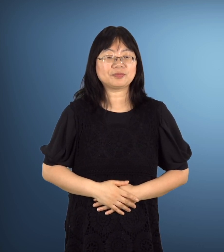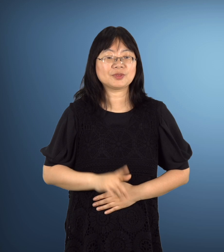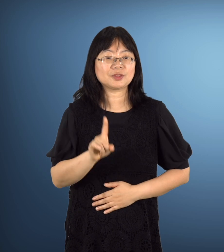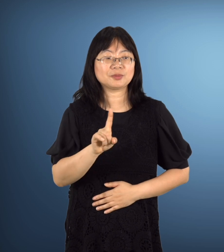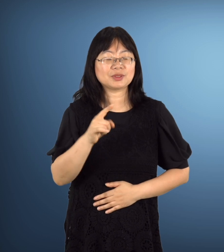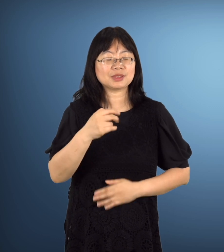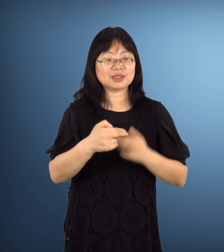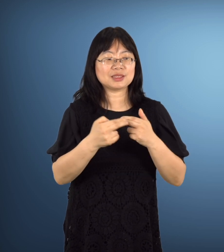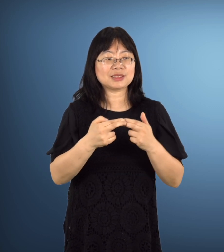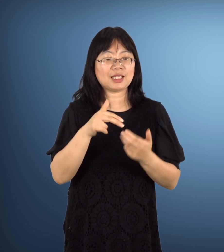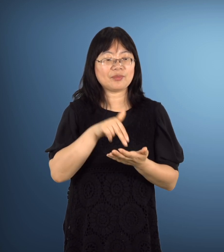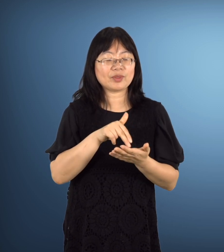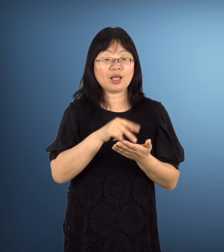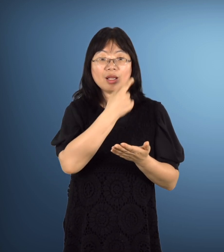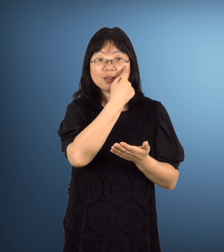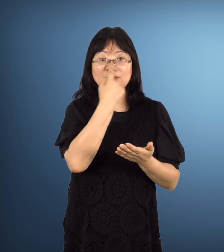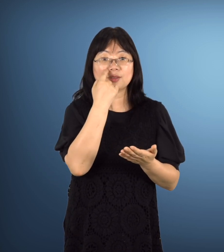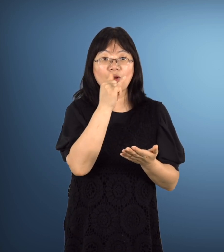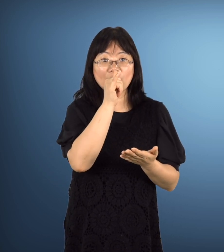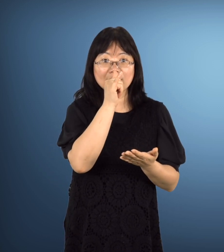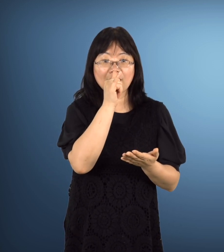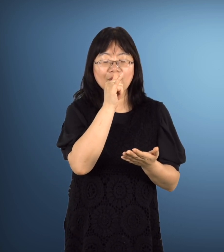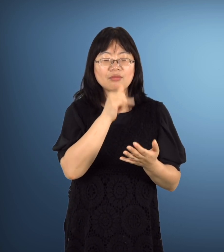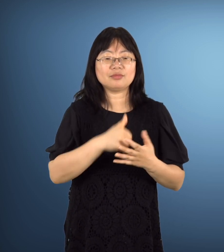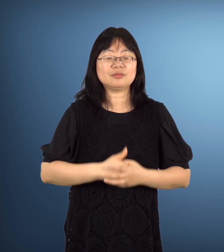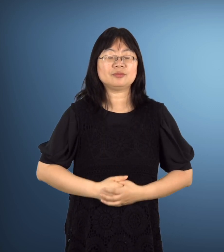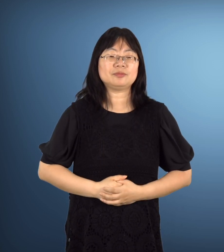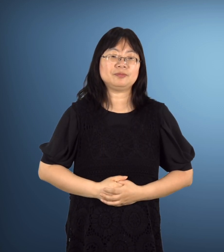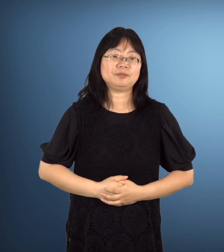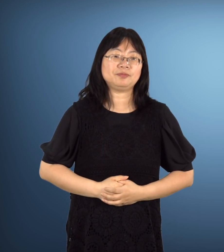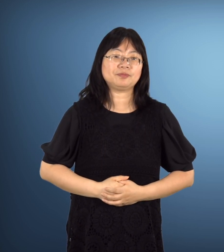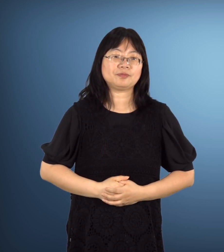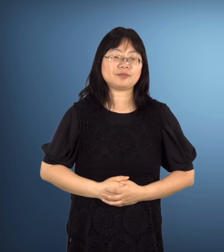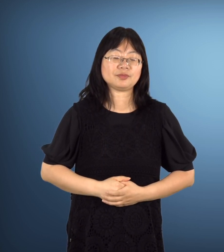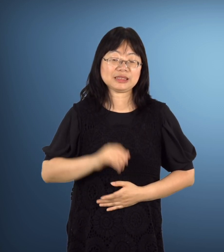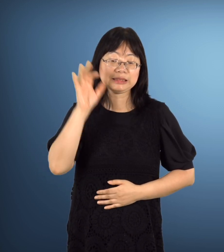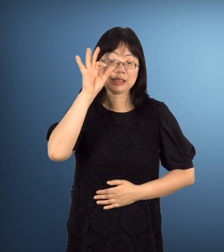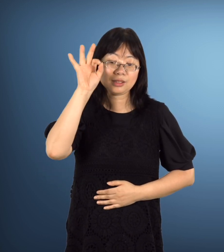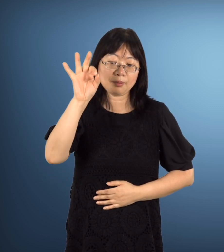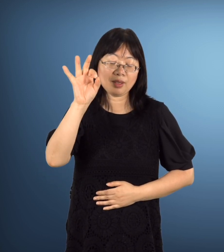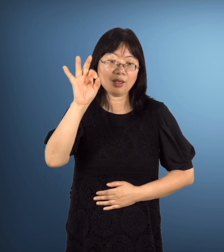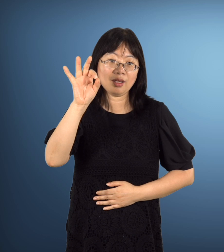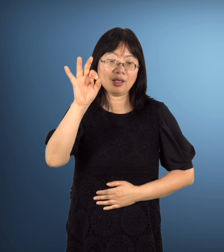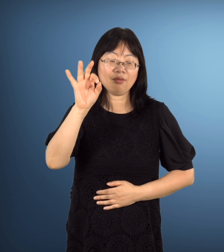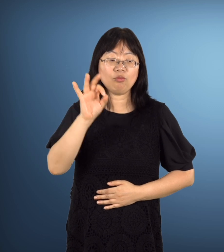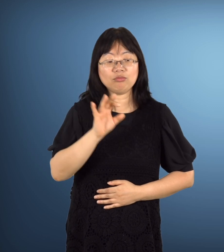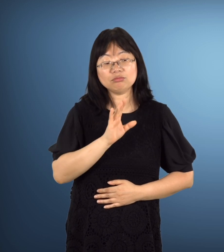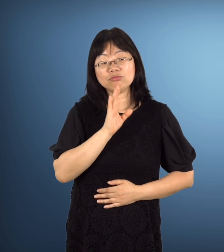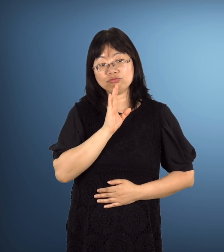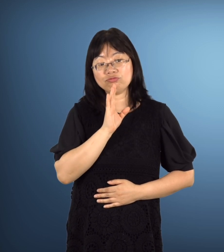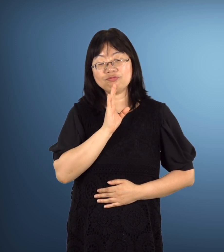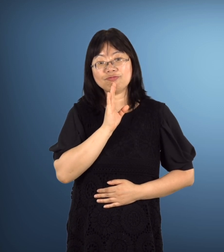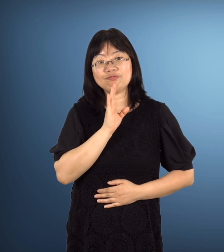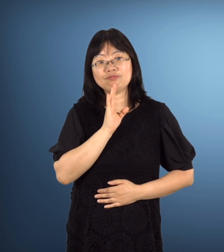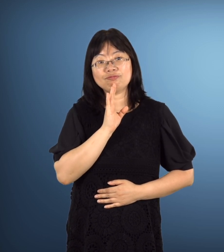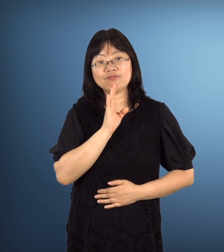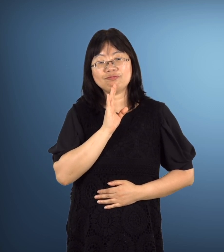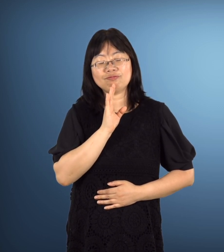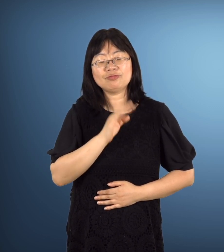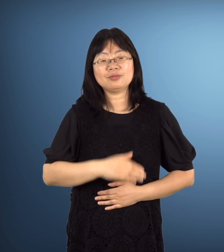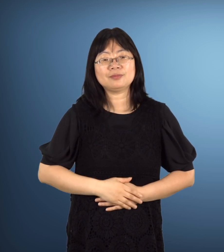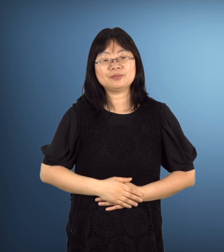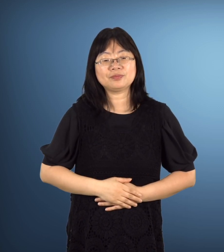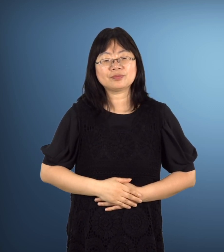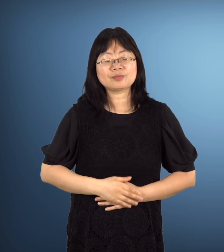이것은 의학적으로도 근거가 있는 이론이다. 찾아봤더니 일리가 있긴 있더라고요.